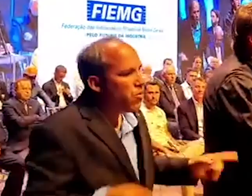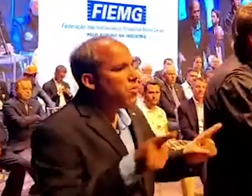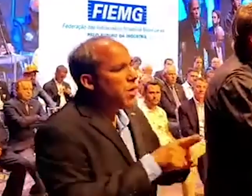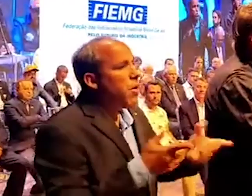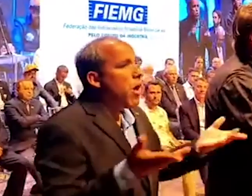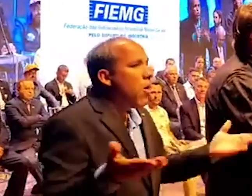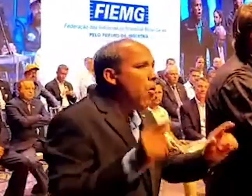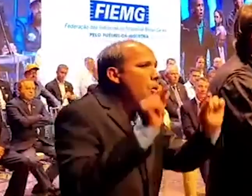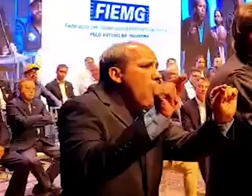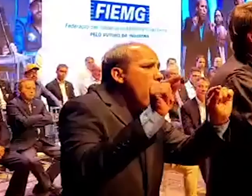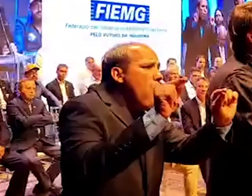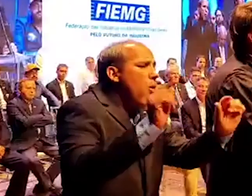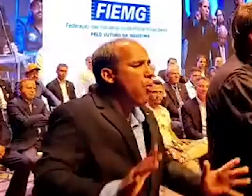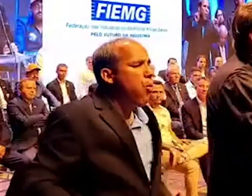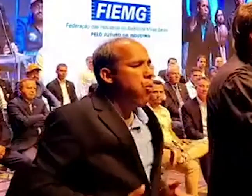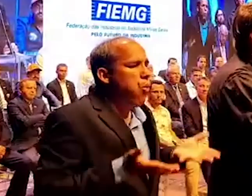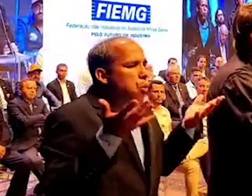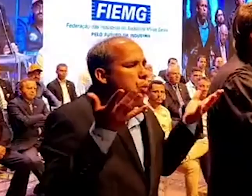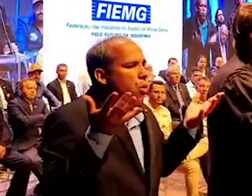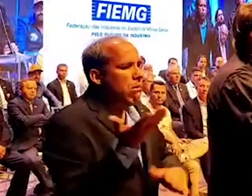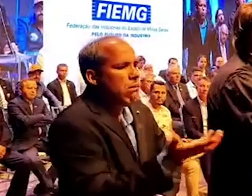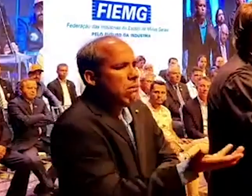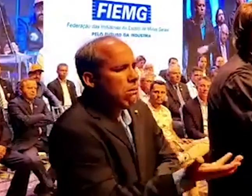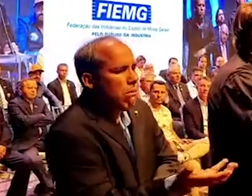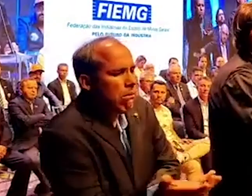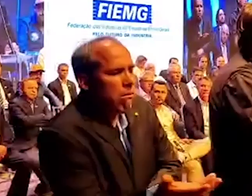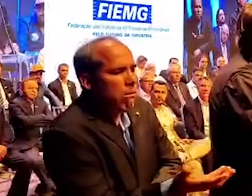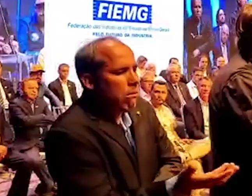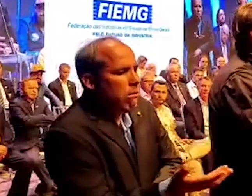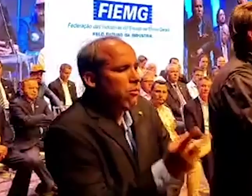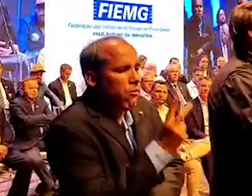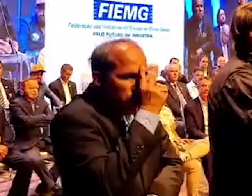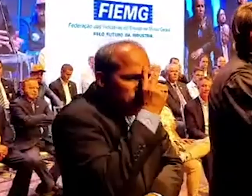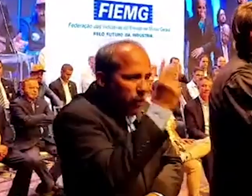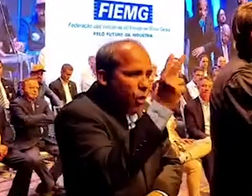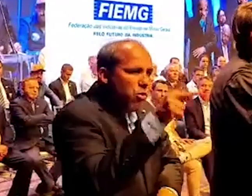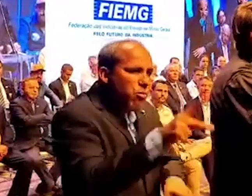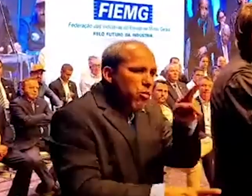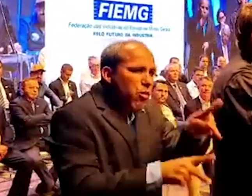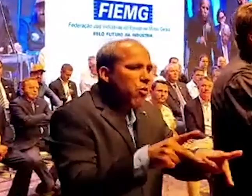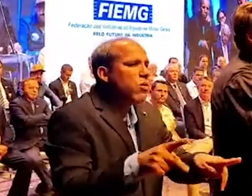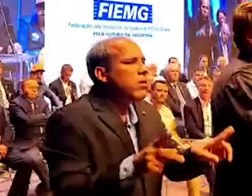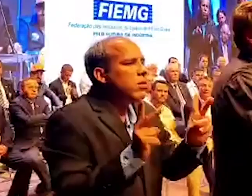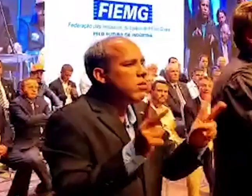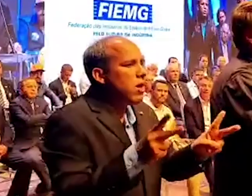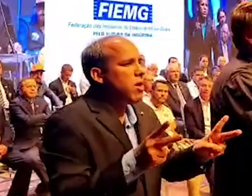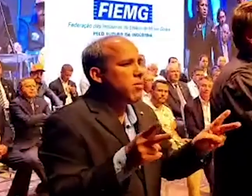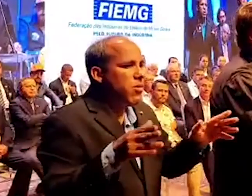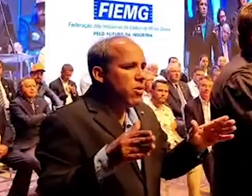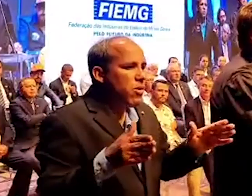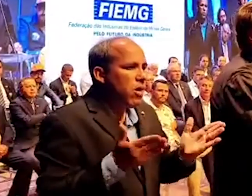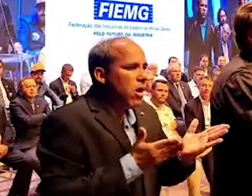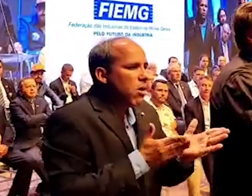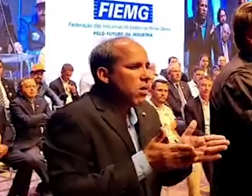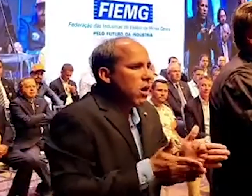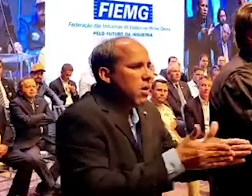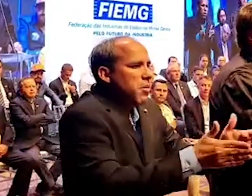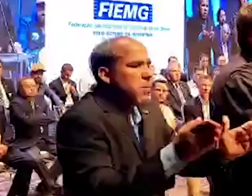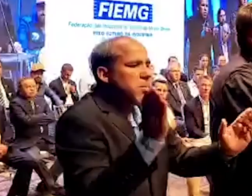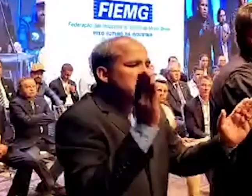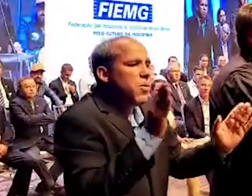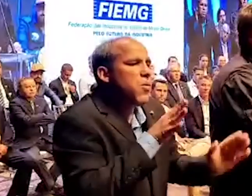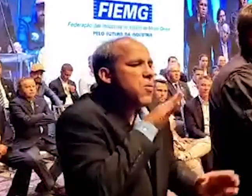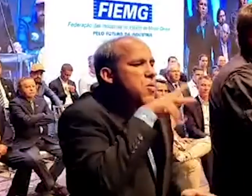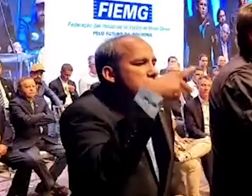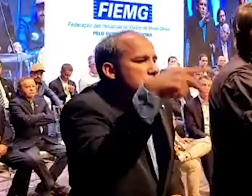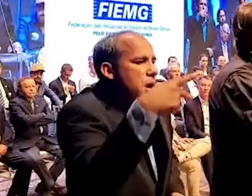situação terrível de miserabilidade que esse povo se encontra ou marcha nesse sentido. Peço a